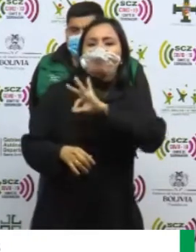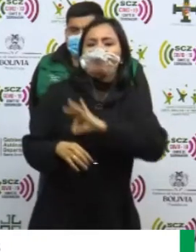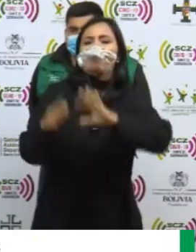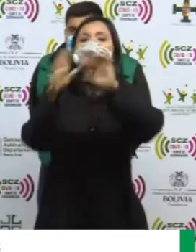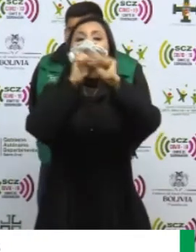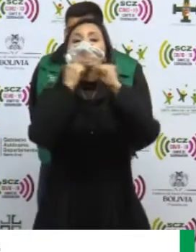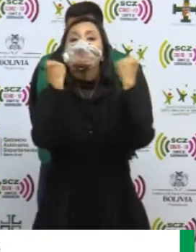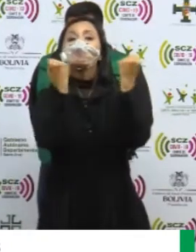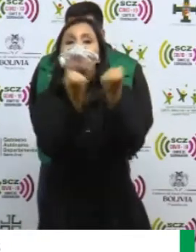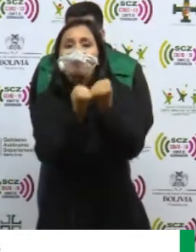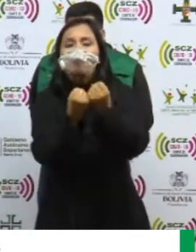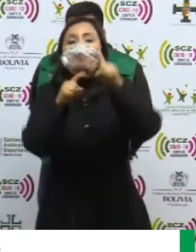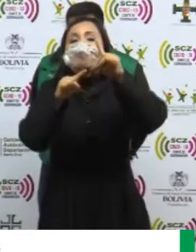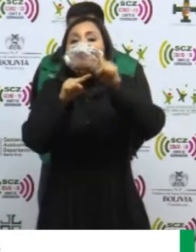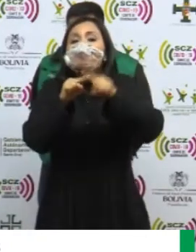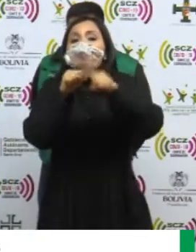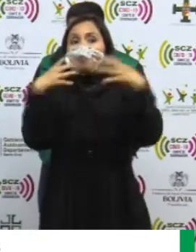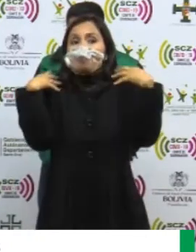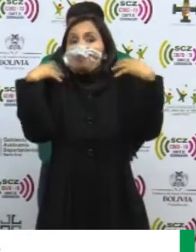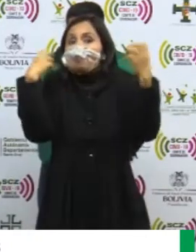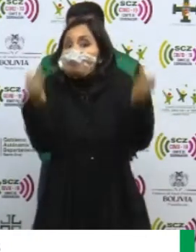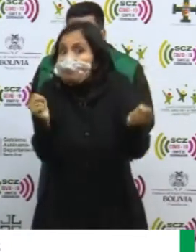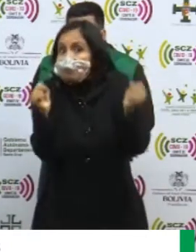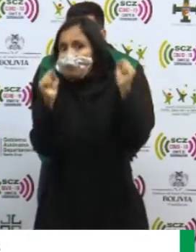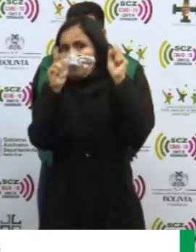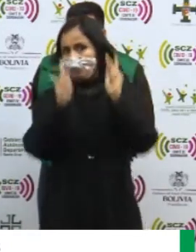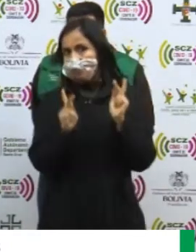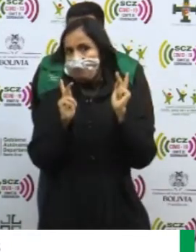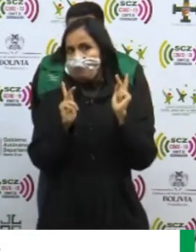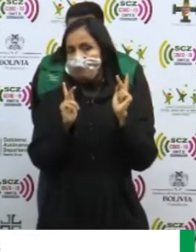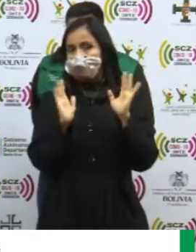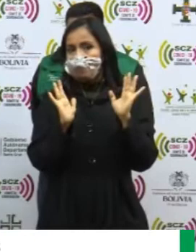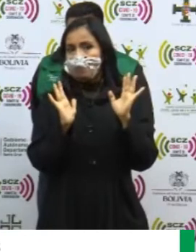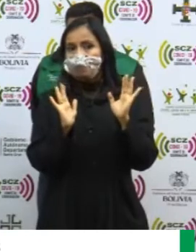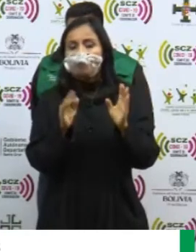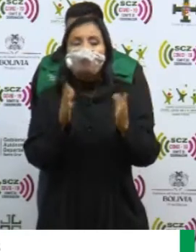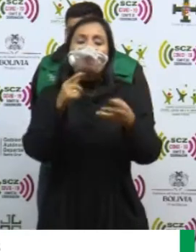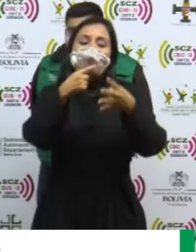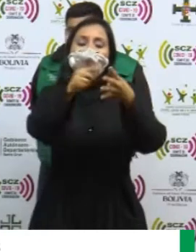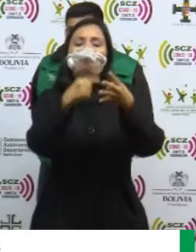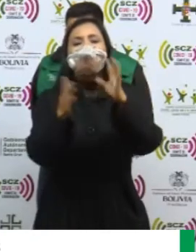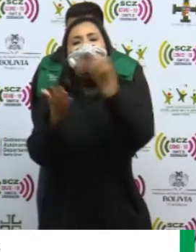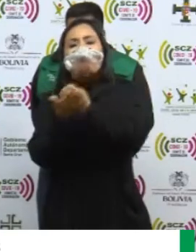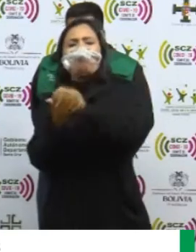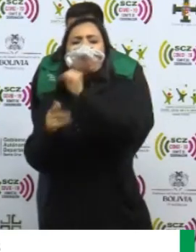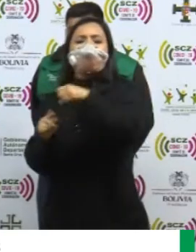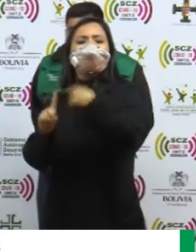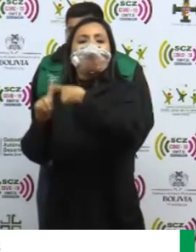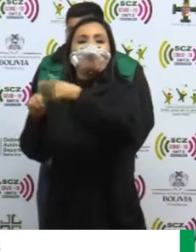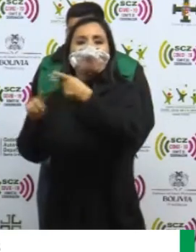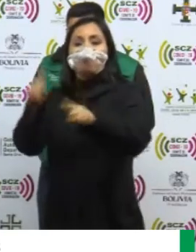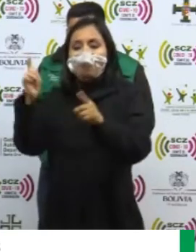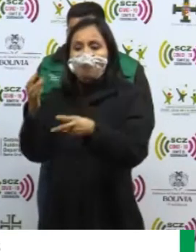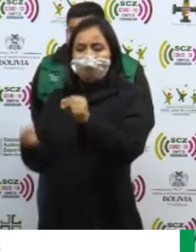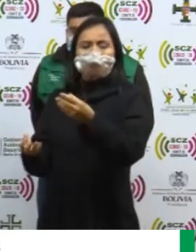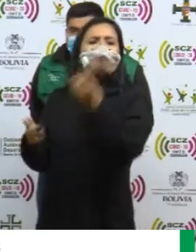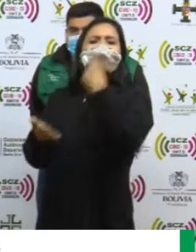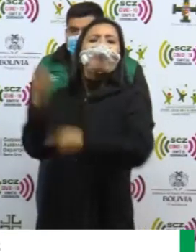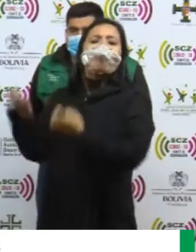bienestar social que va a estar condicionado en la salud de las personas. ¿De qué nos sirve algunos bienestares si no vamos a poder gozarlos?